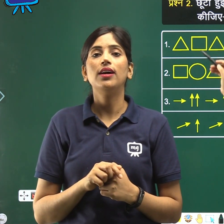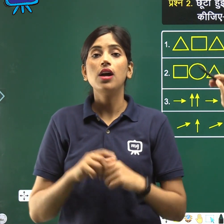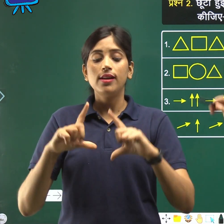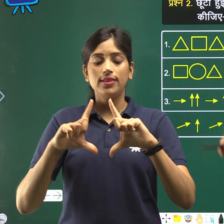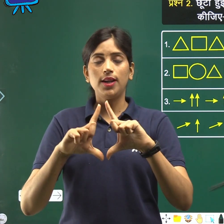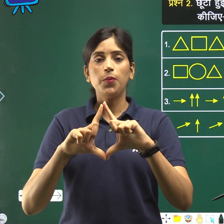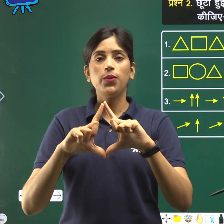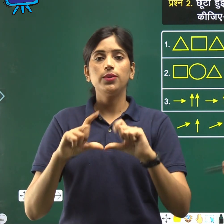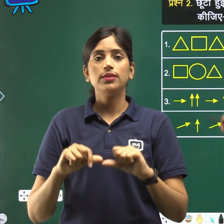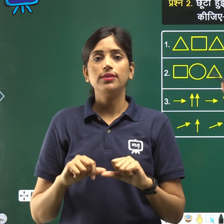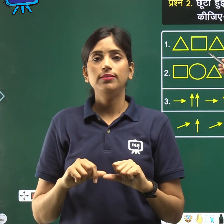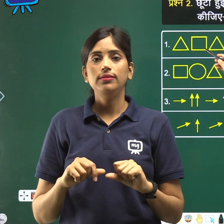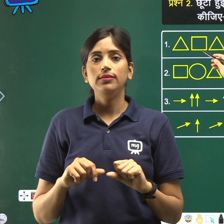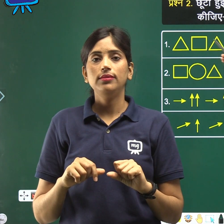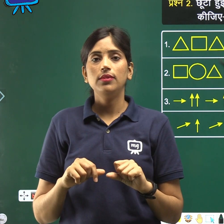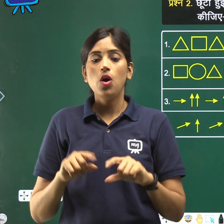त्रिभुज,